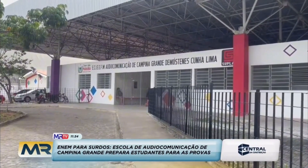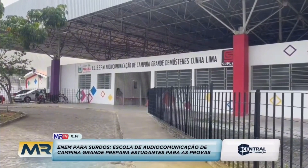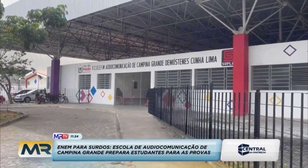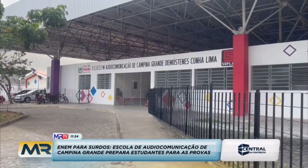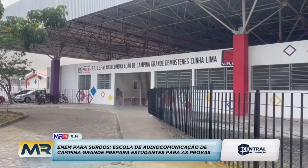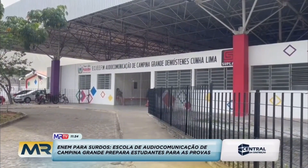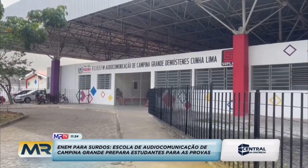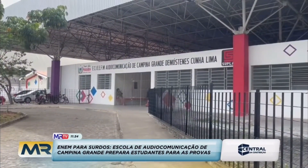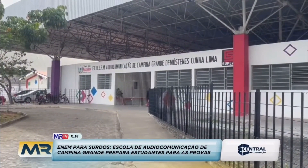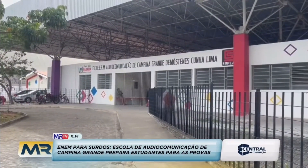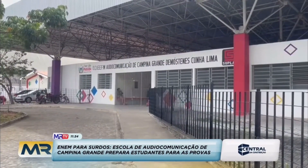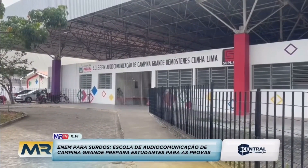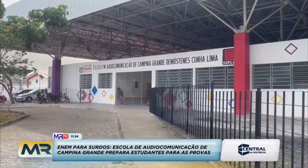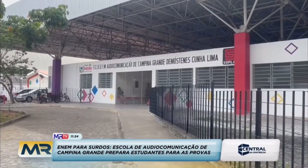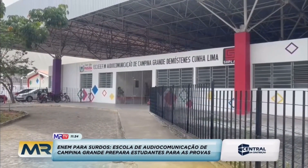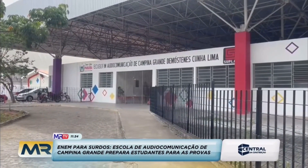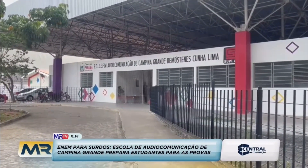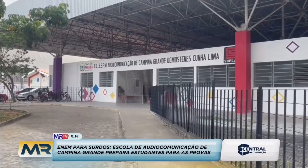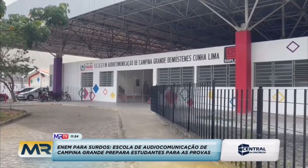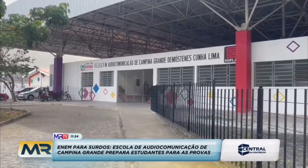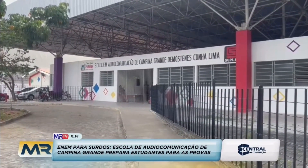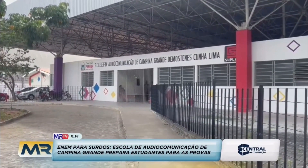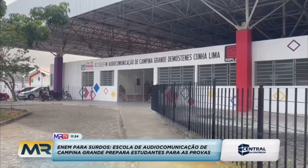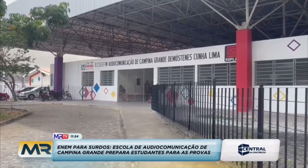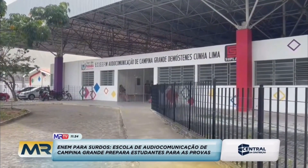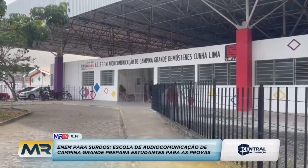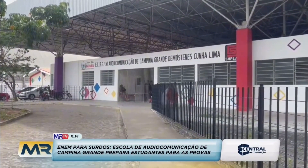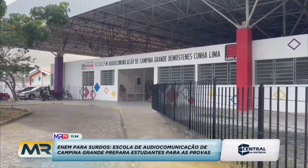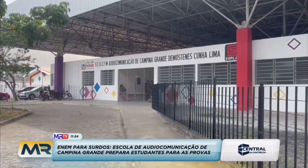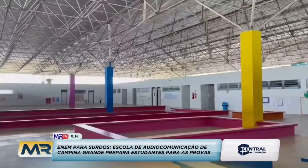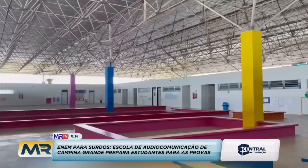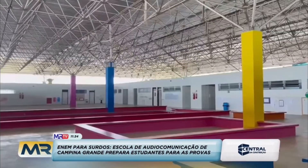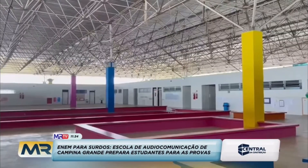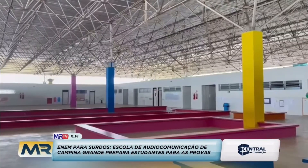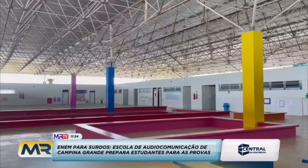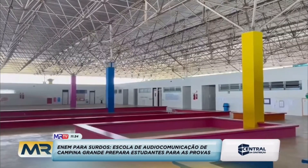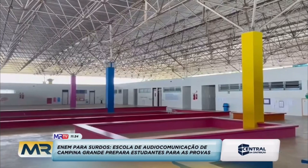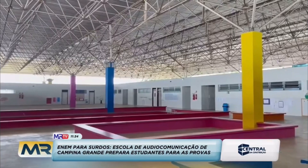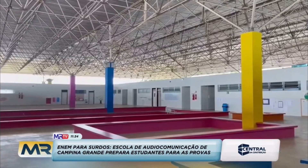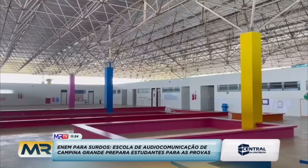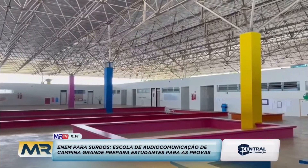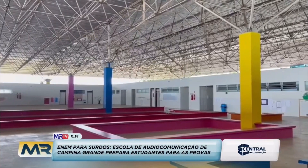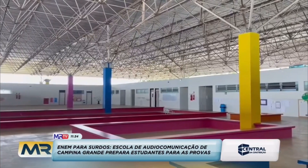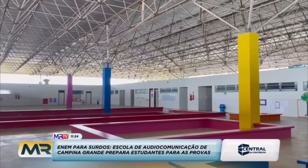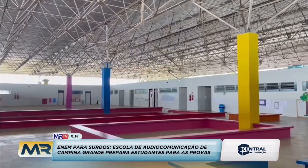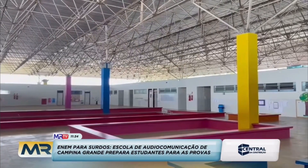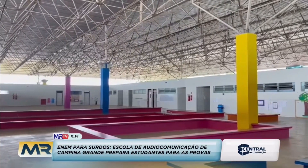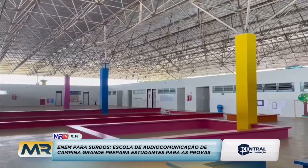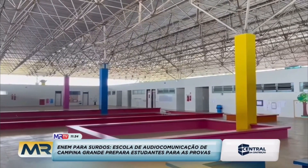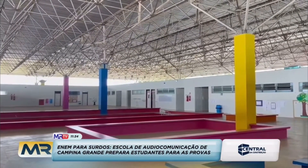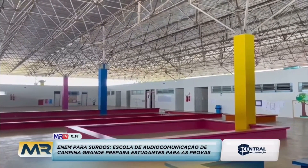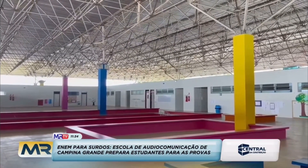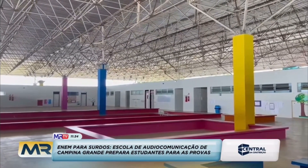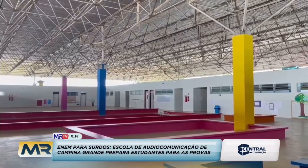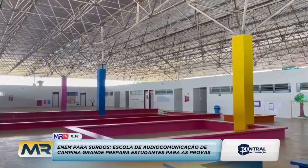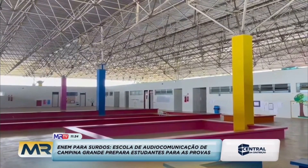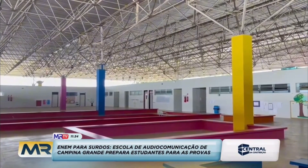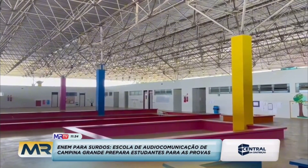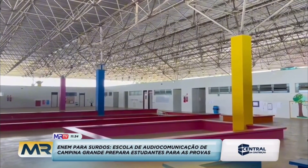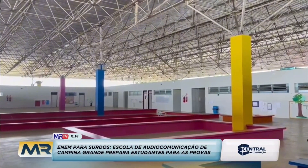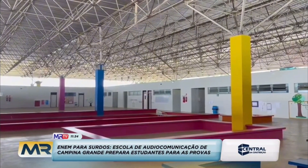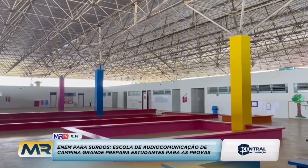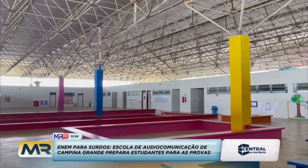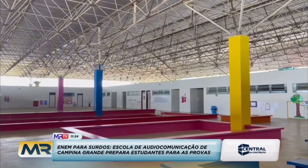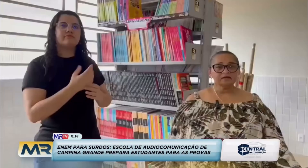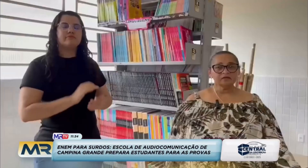a preparação começou cedo. A instituição atende a comunidade surda de Campina Grande e região, realizando vários projetos voltados